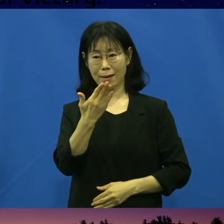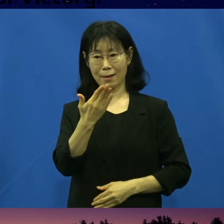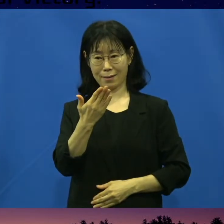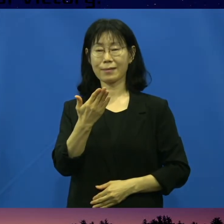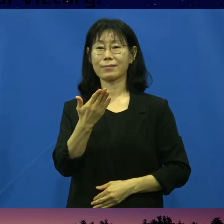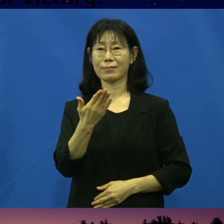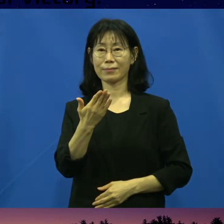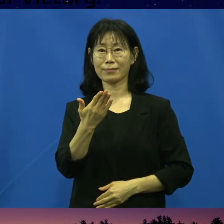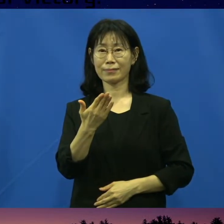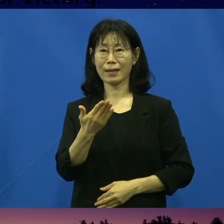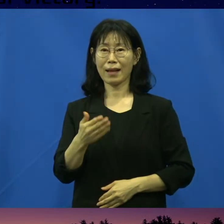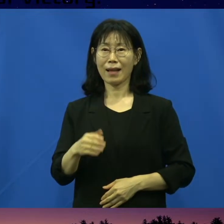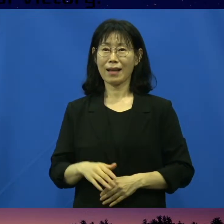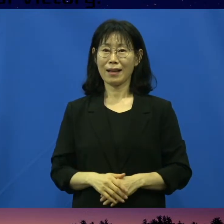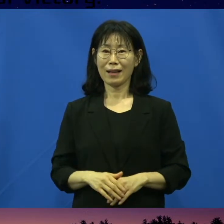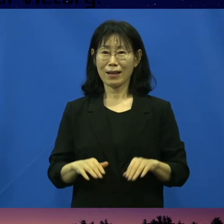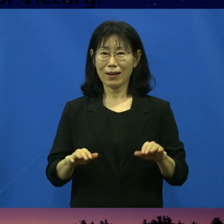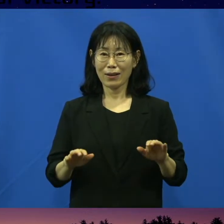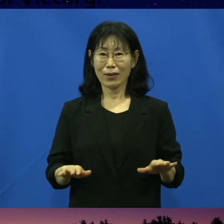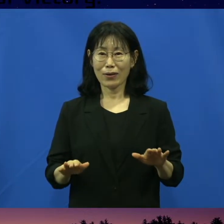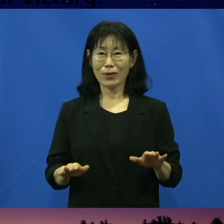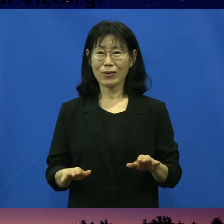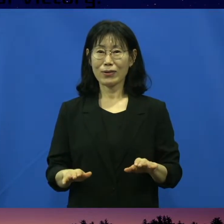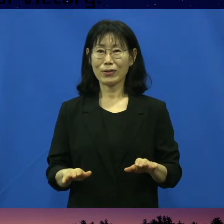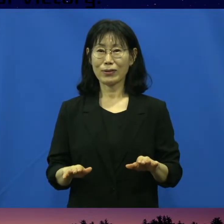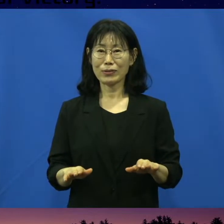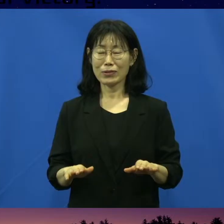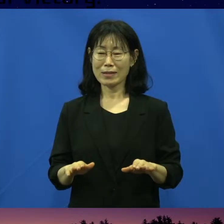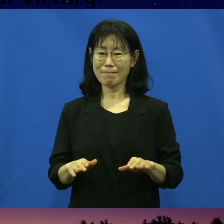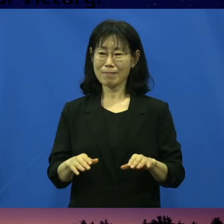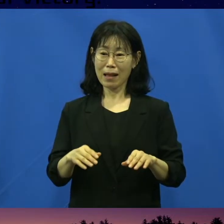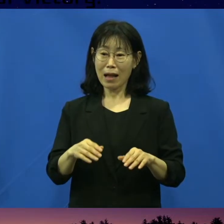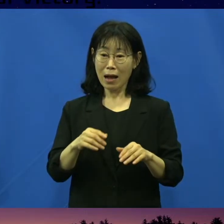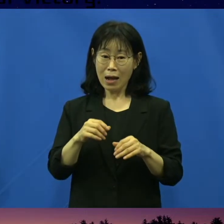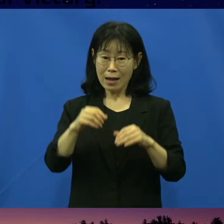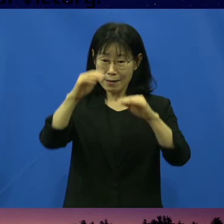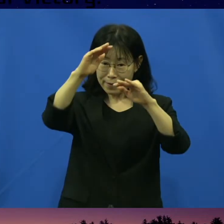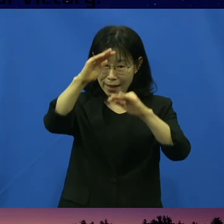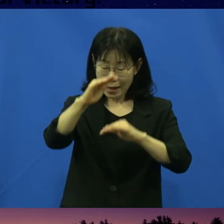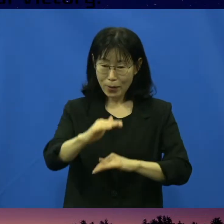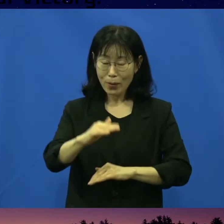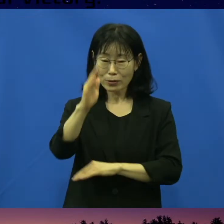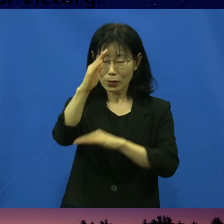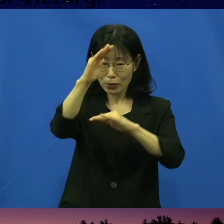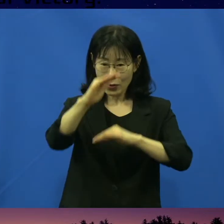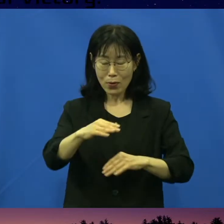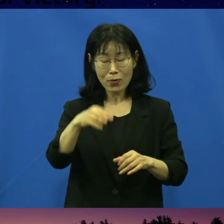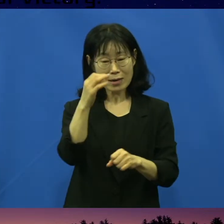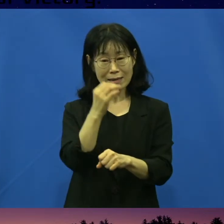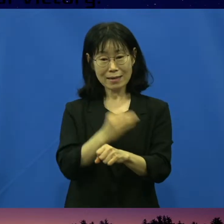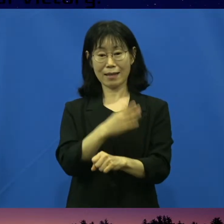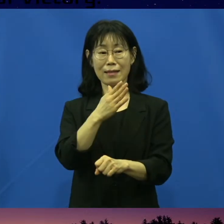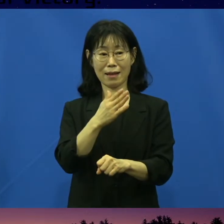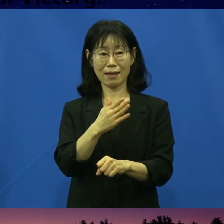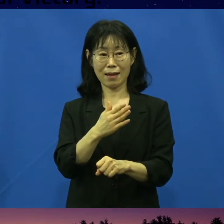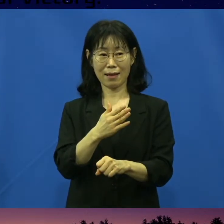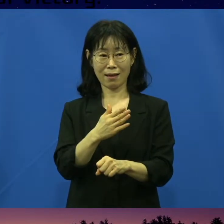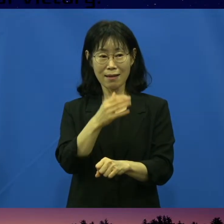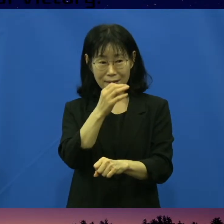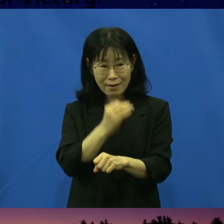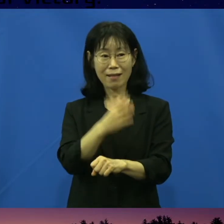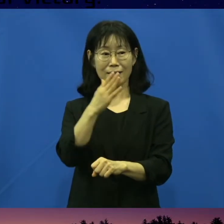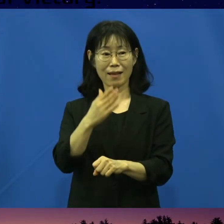오늘 과정이 복잡했어요. 간단한 일인데 완전한 순종이죠. 7번 몸을